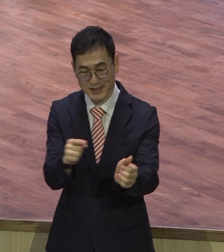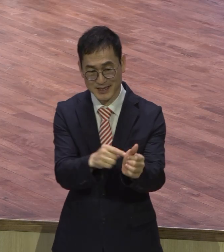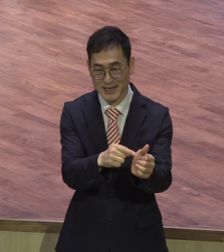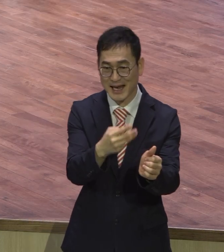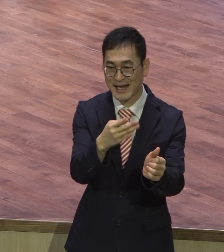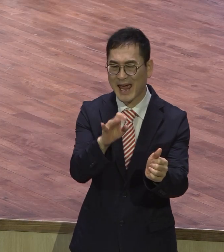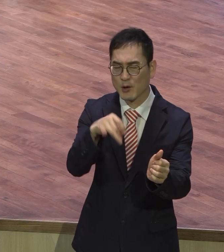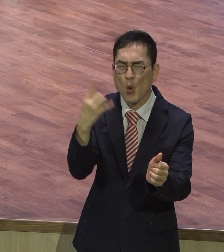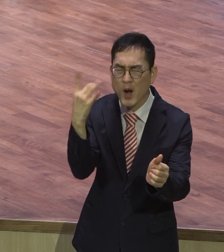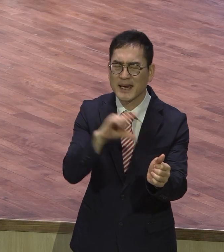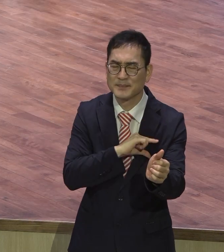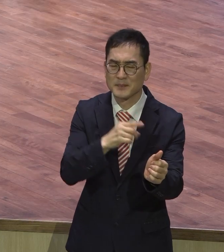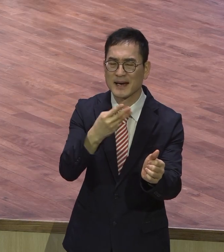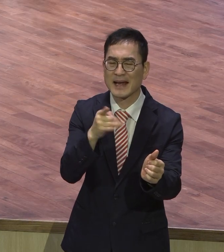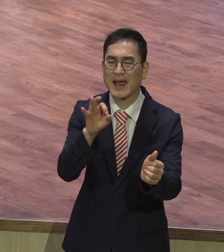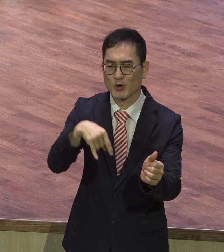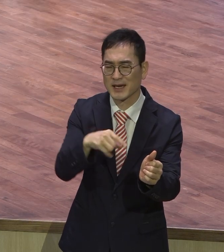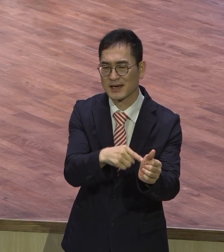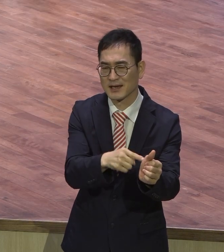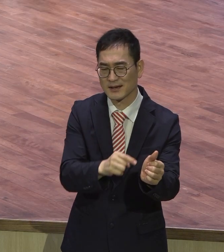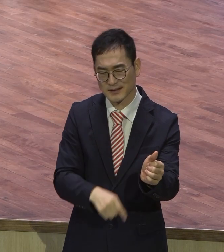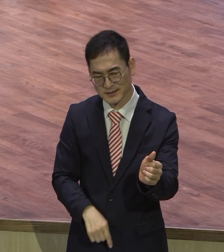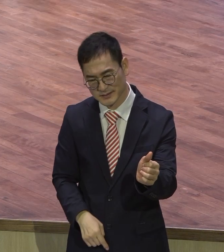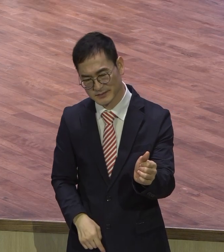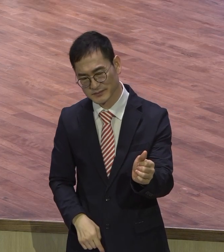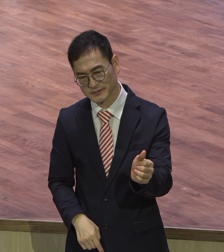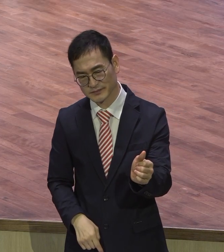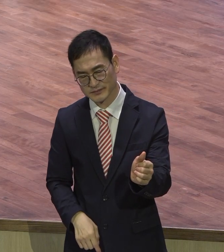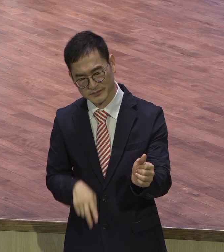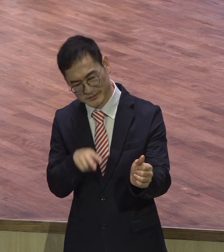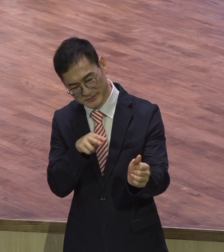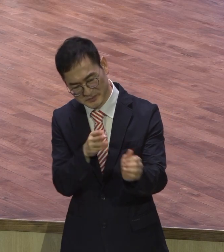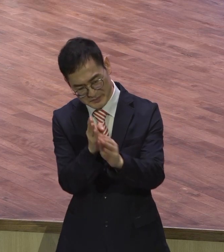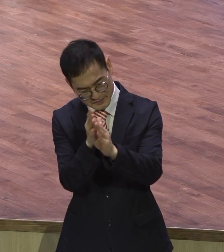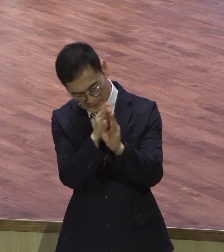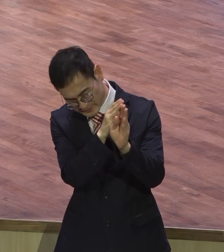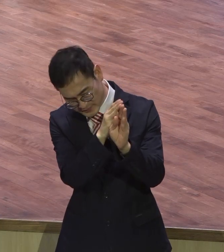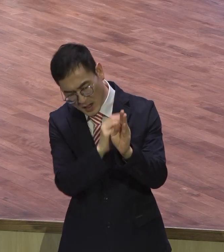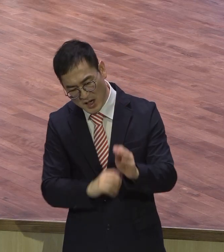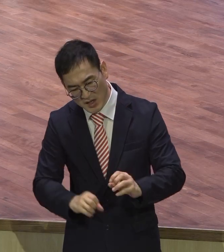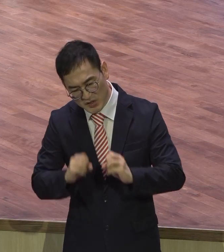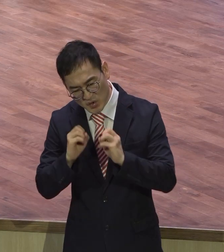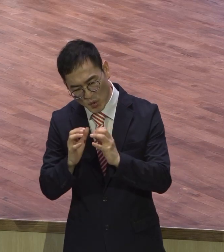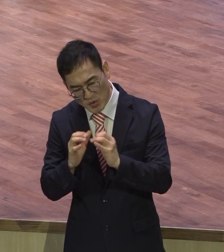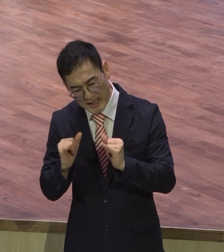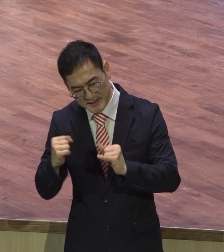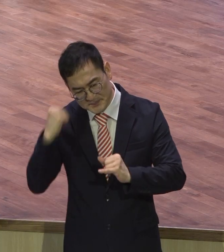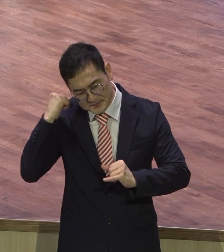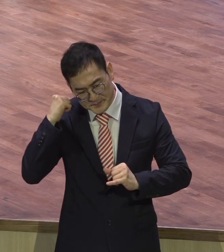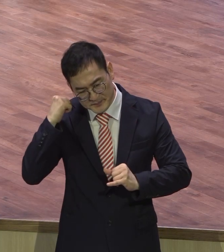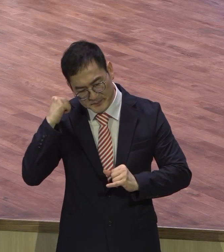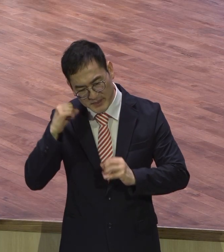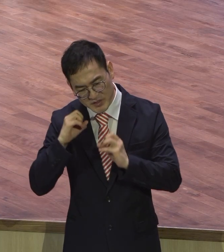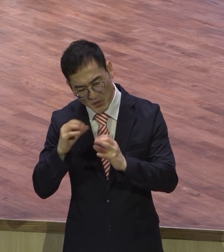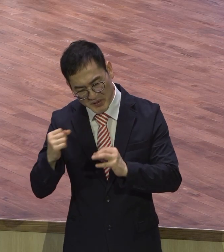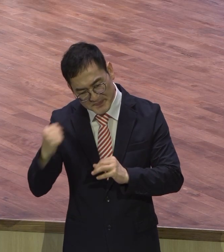가진 이 세리를 보았을 때 그 안에 있는 위대한 전도자 마태를 보았다